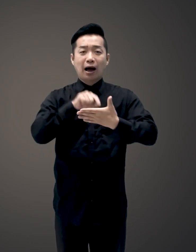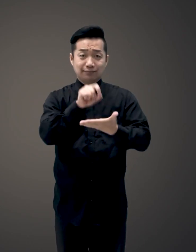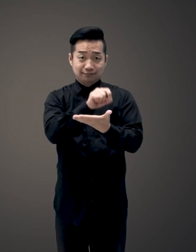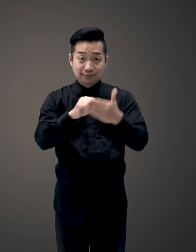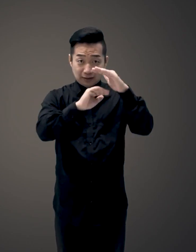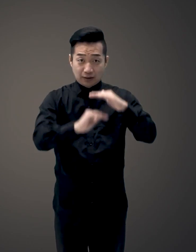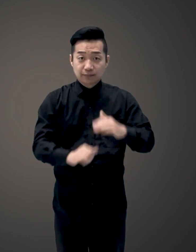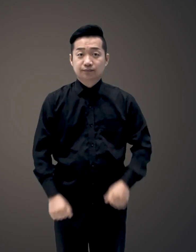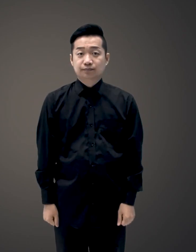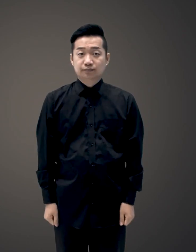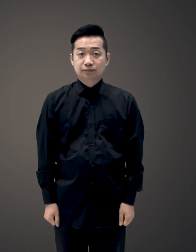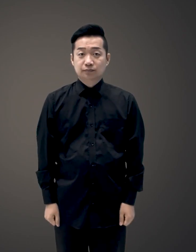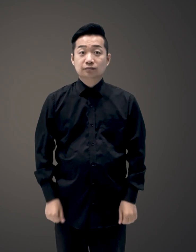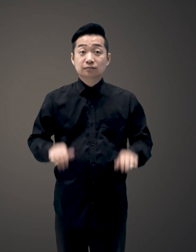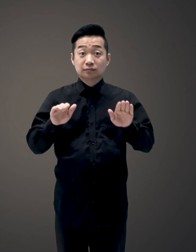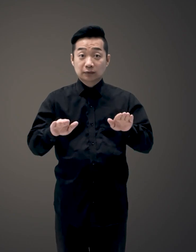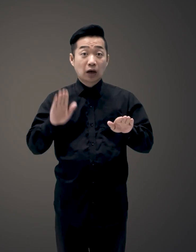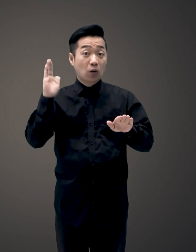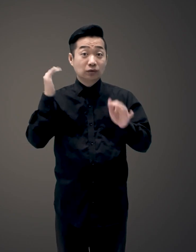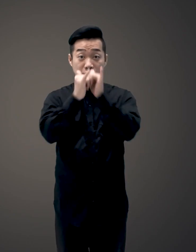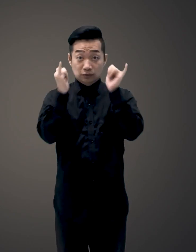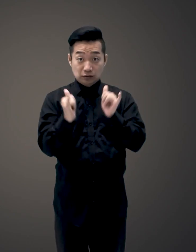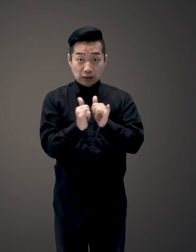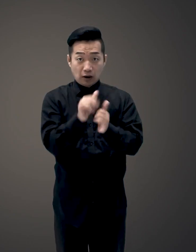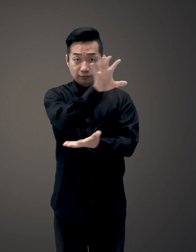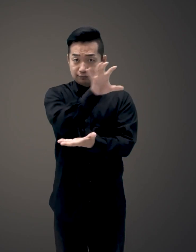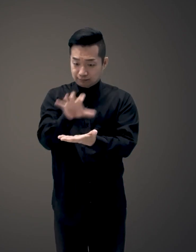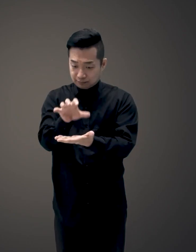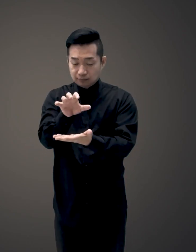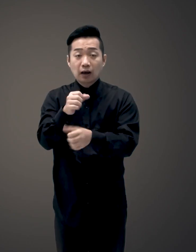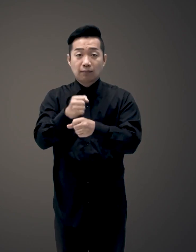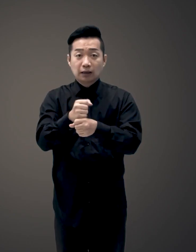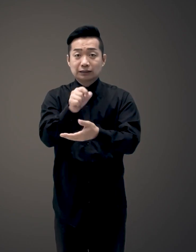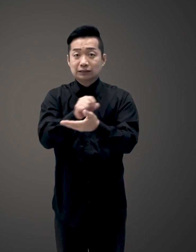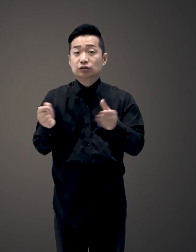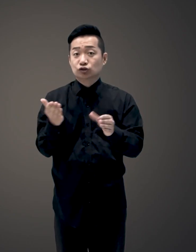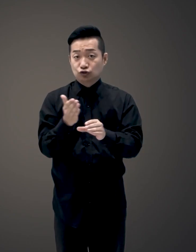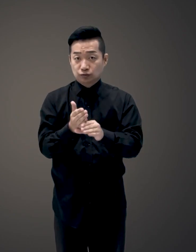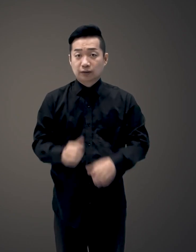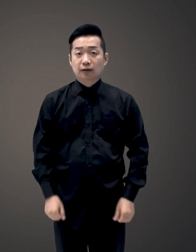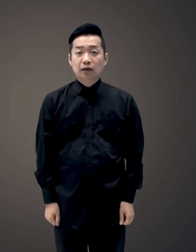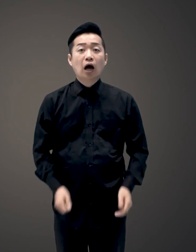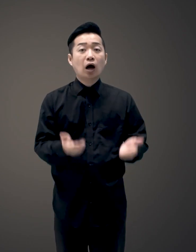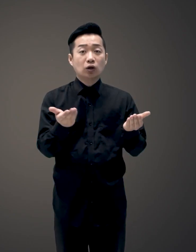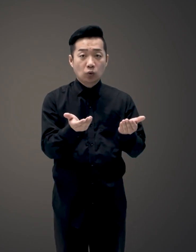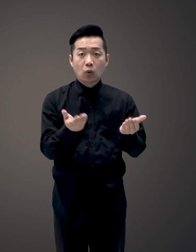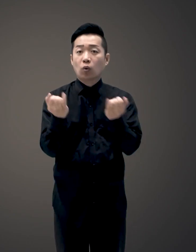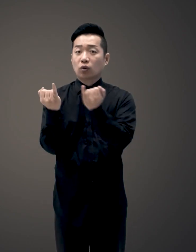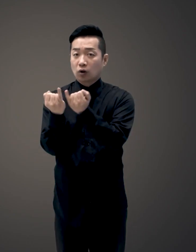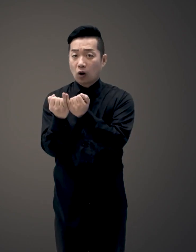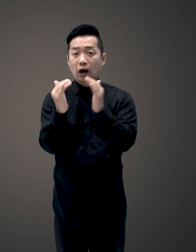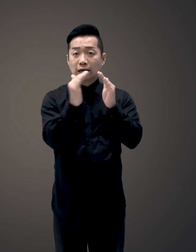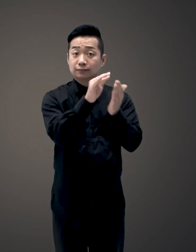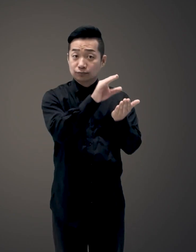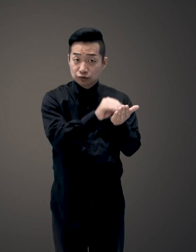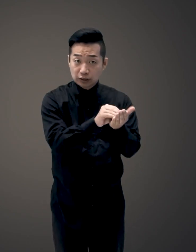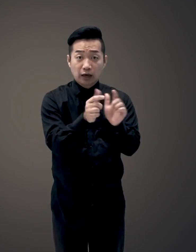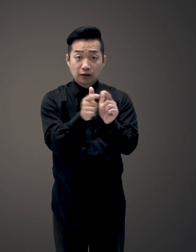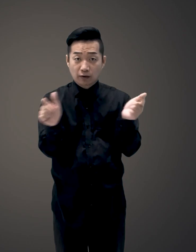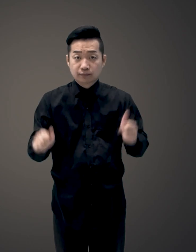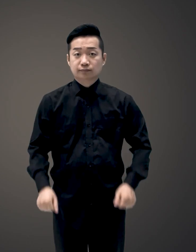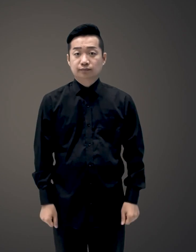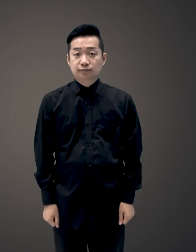저는 주로 동시대의 모습을 사실적으로 그려내는 작업을 하고 있는데요. 특히 노동과 여성, 주거